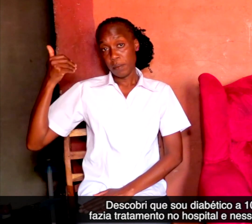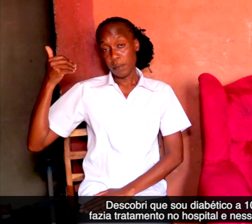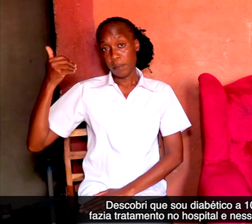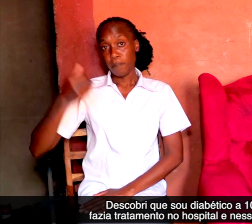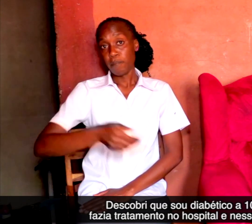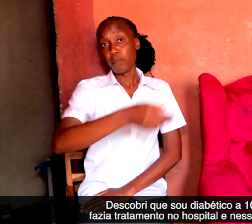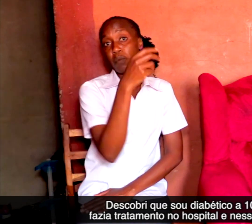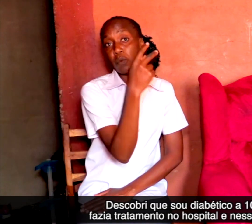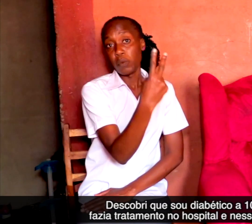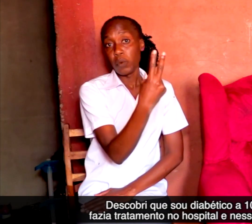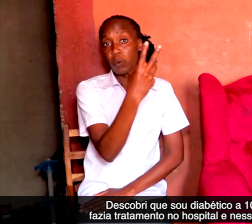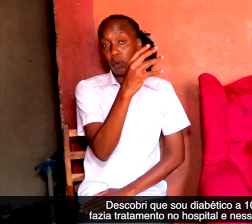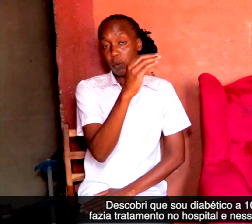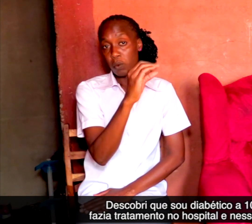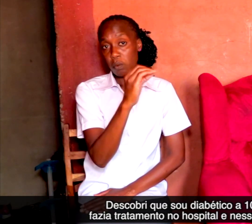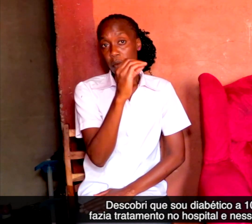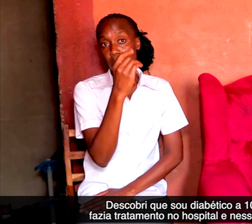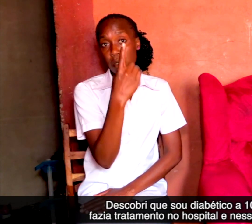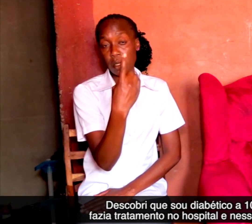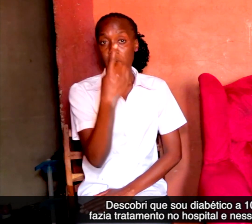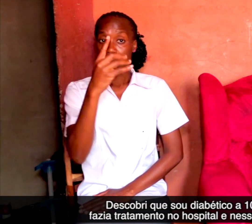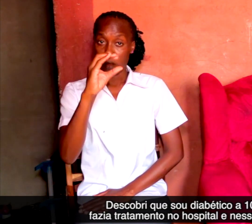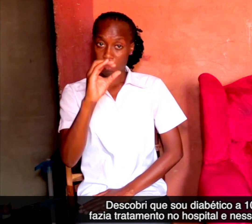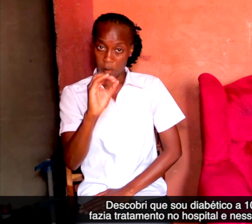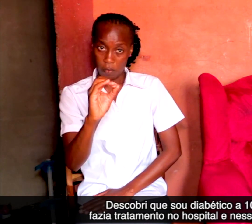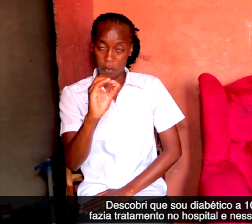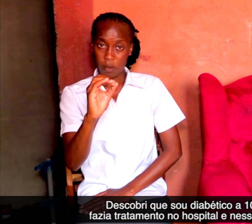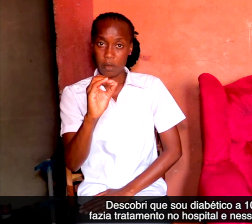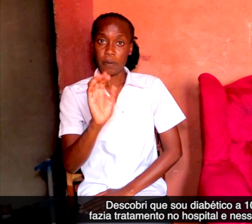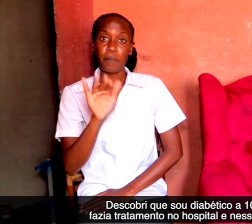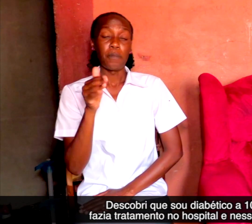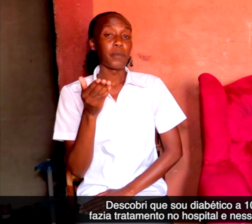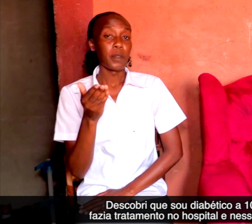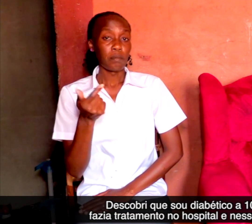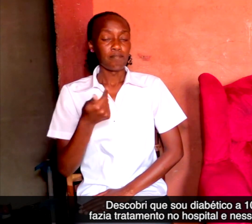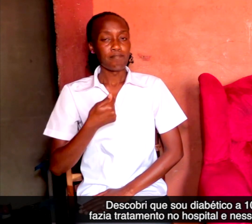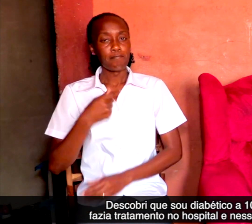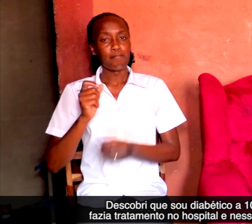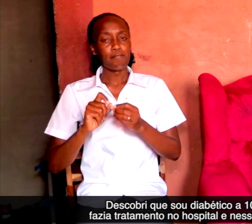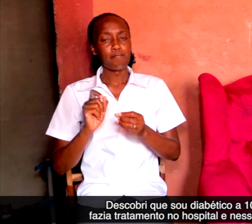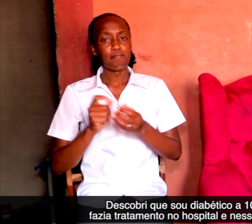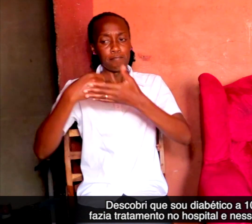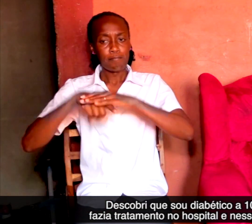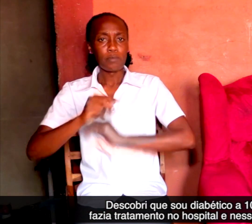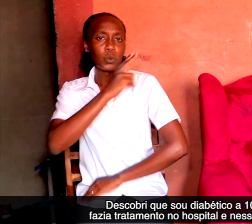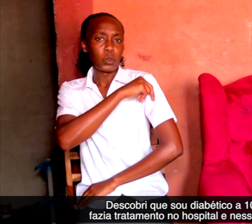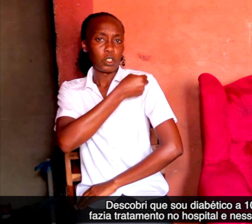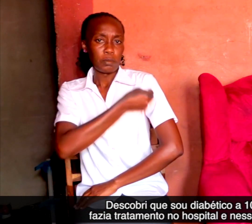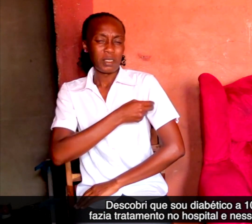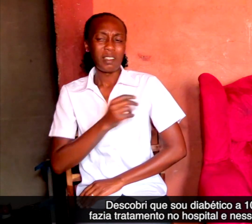falando de 2010. Então, andei fazer o tratamento no